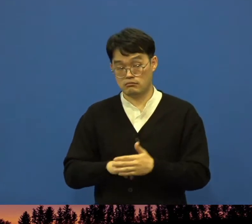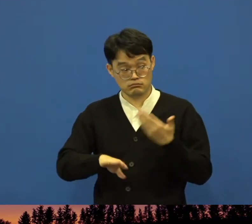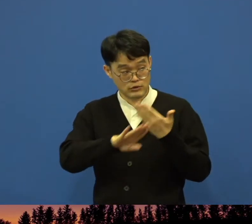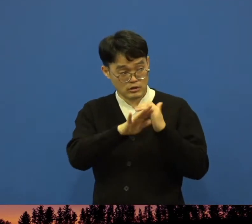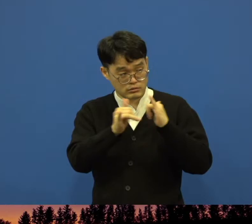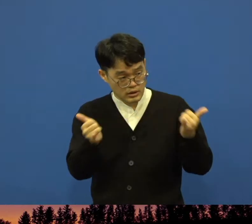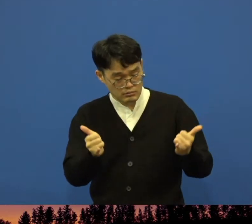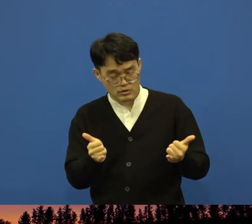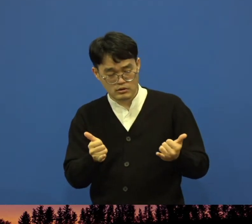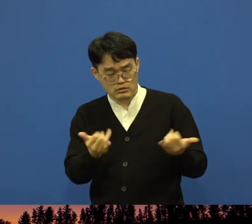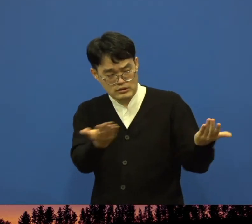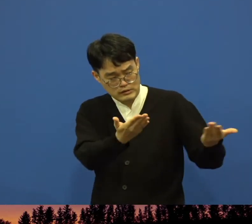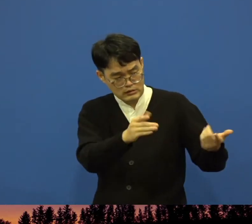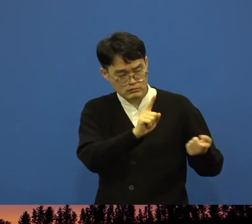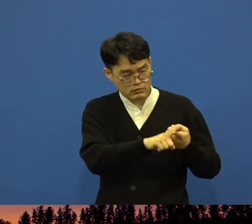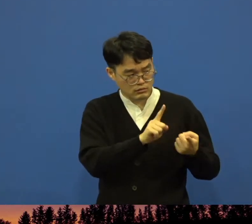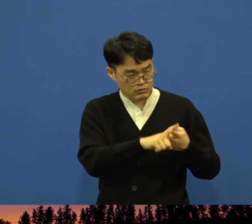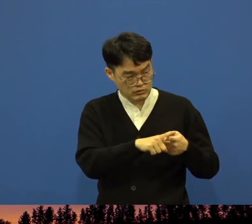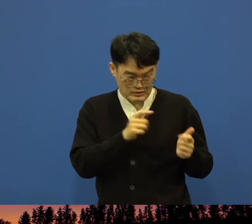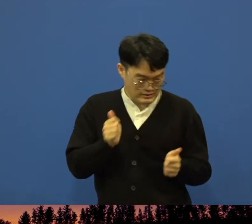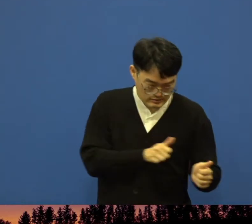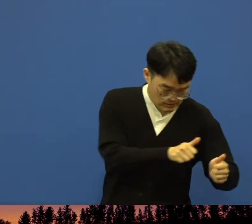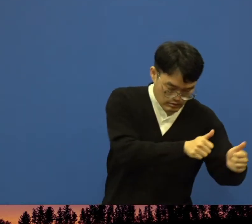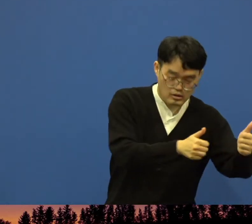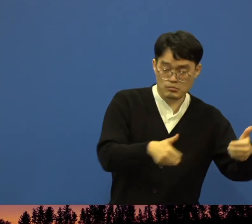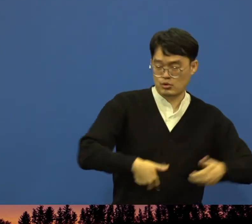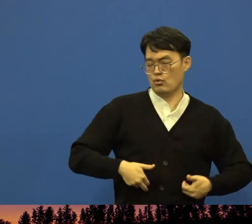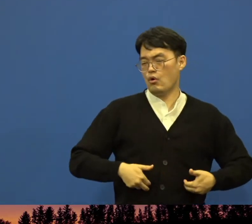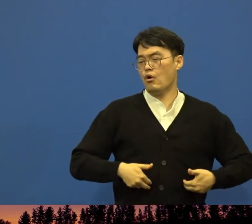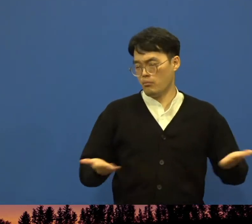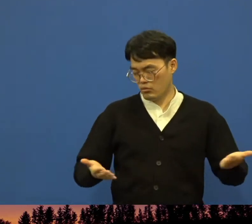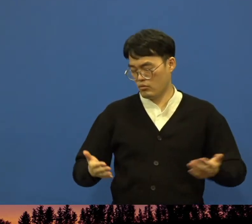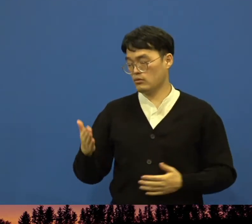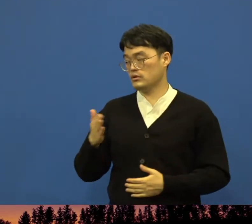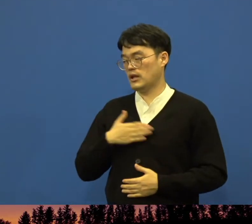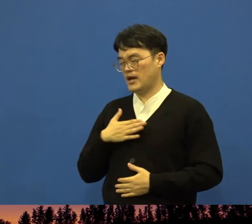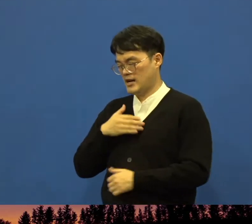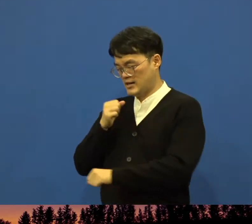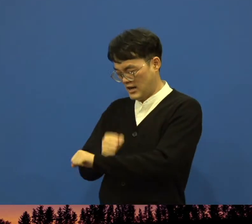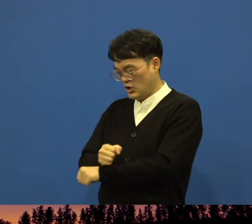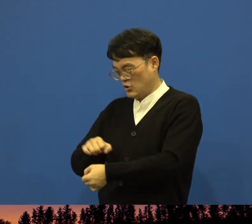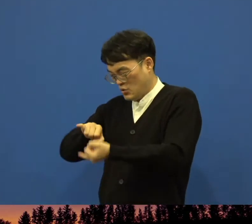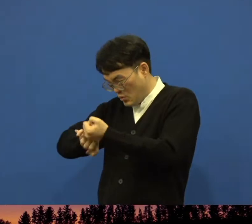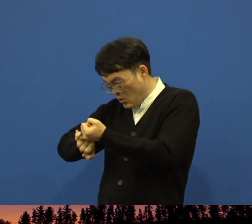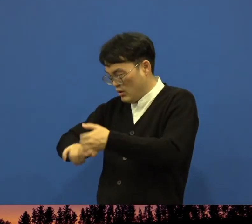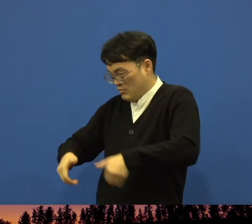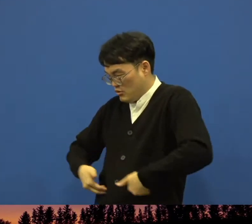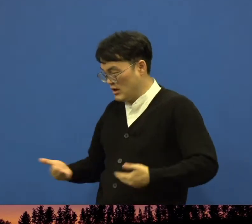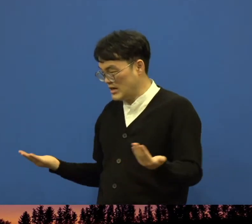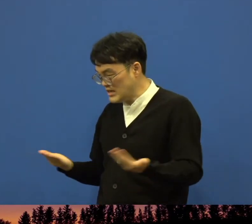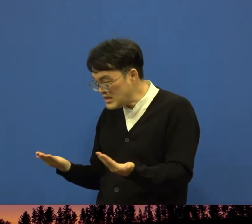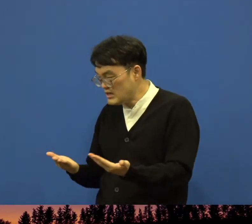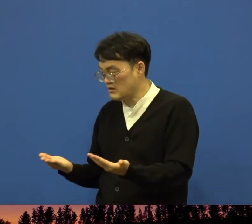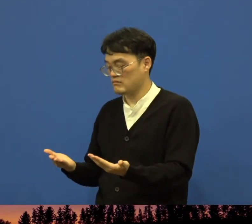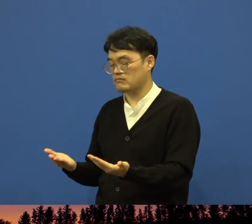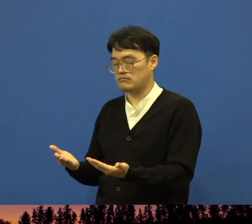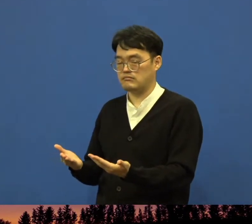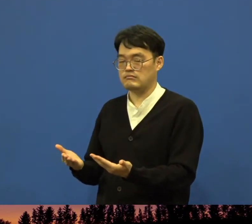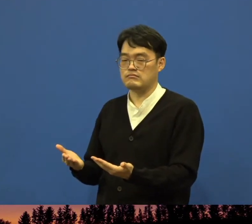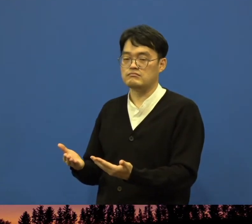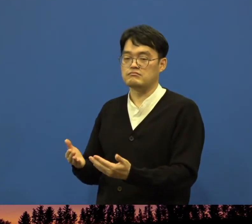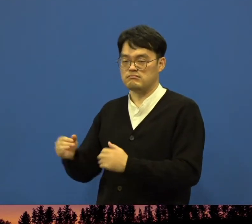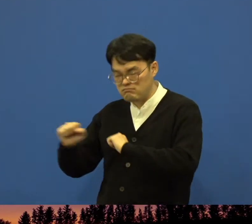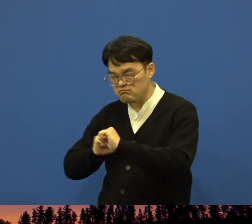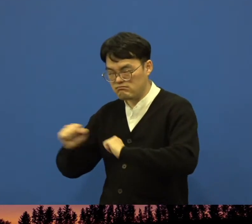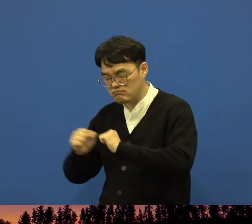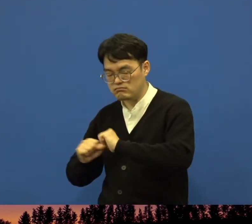해야 될 이유도 없어요. 그죠? 내가 할 일이 있다는 거예요. 그래서 해도 되고 안 해도 될 일이 아니라 꼭 해야 될 일이 뭐냐는 거죠. 꼭